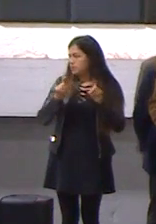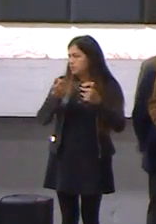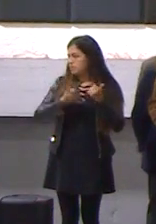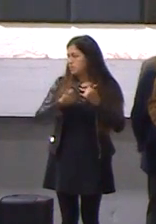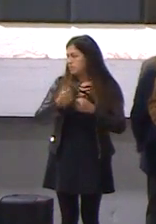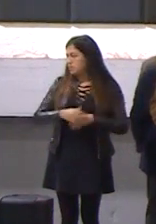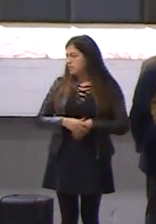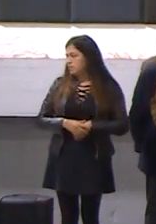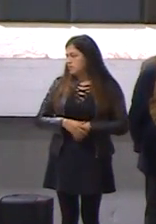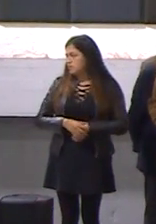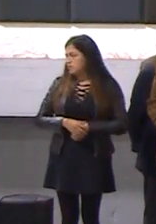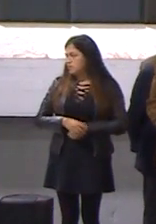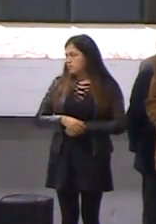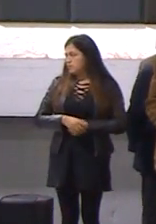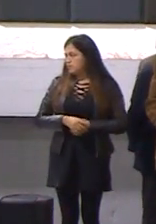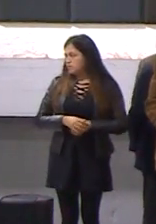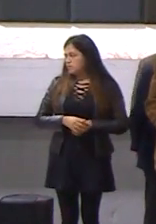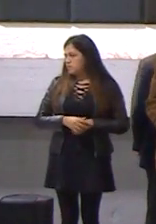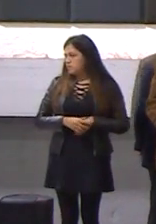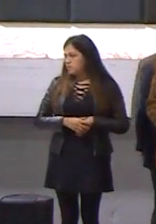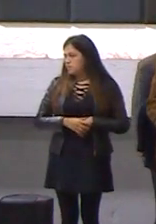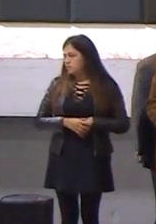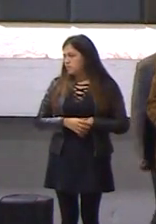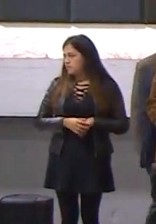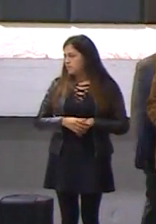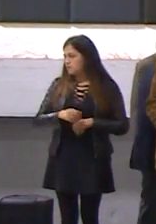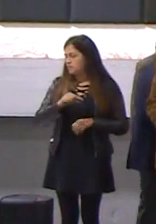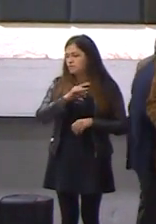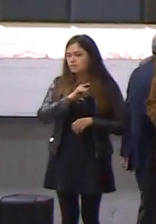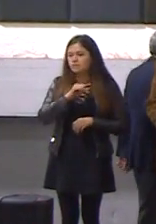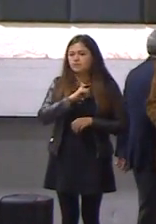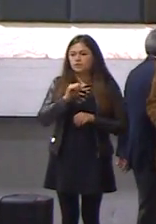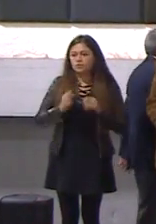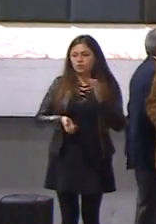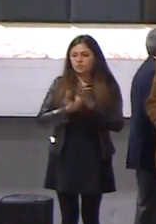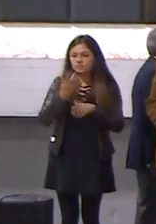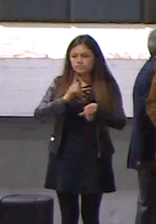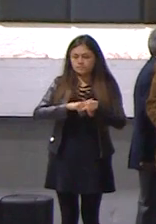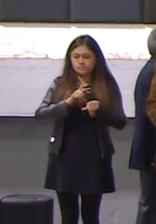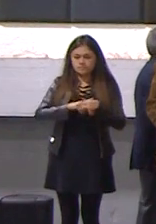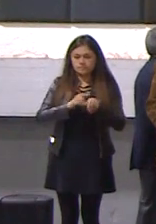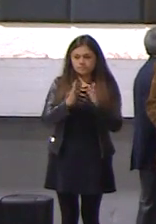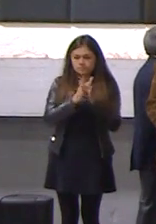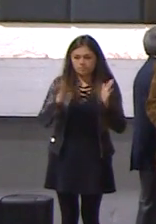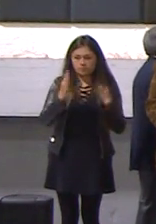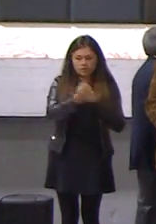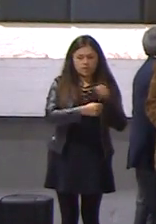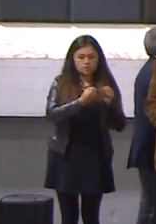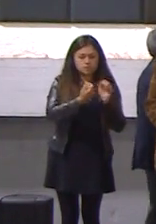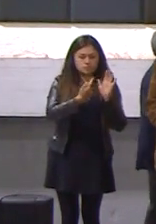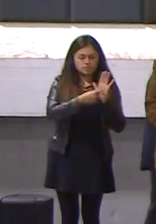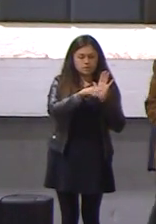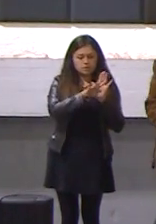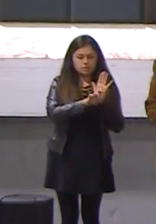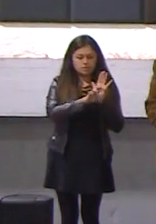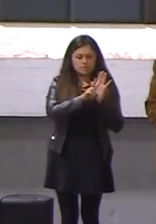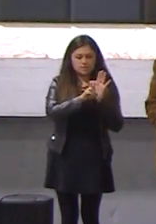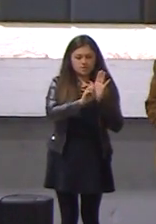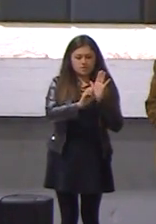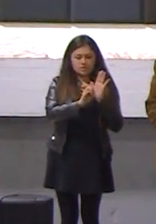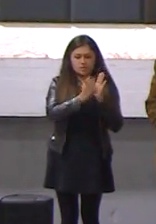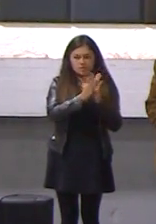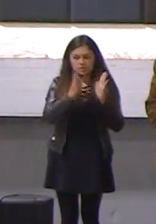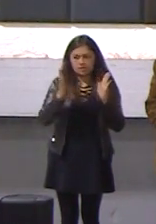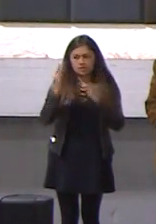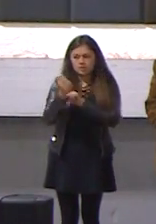tenga un ámbito temporal entre los años 1970